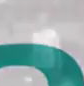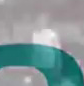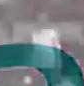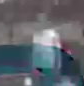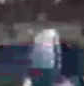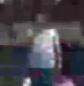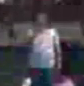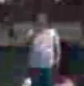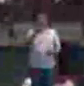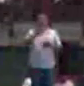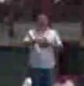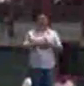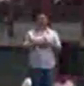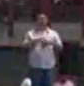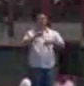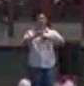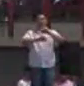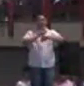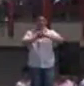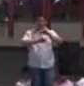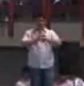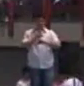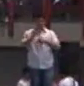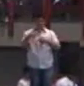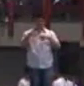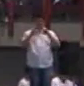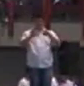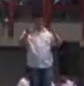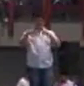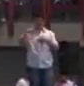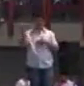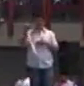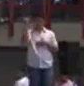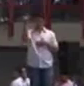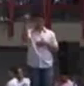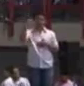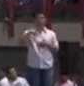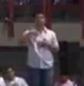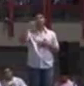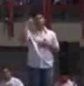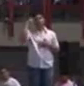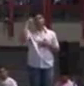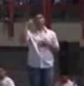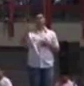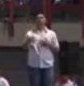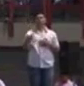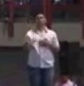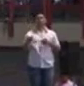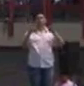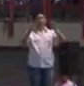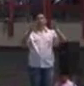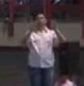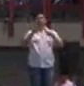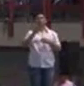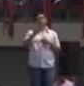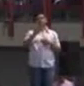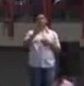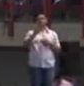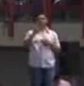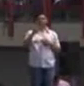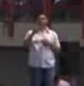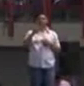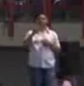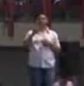aí eu queria lembrar para vocês uma coisa importante. Quando a gente pensa no tema associado à trigonometria, existem, para